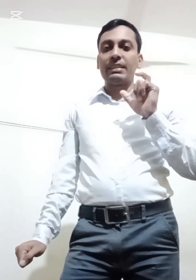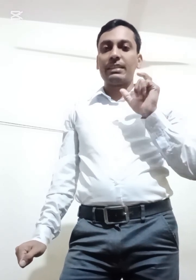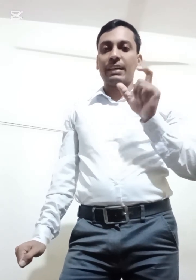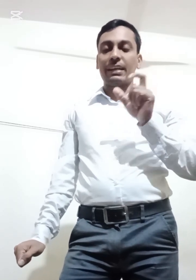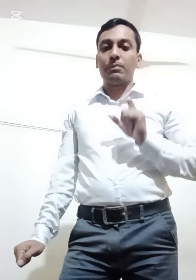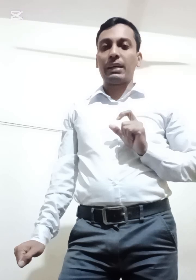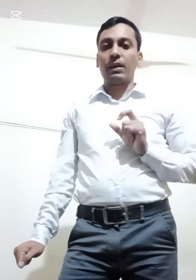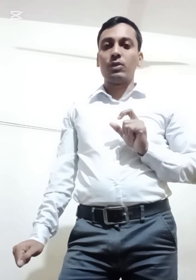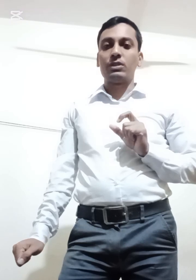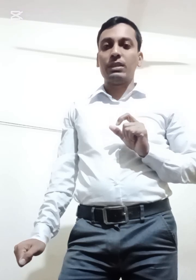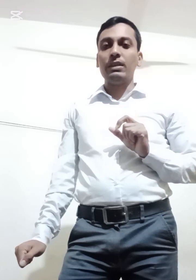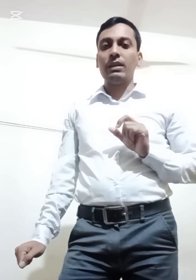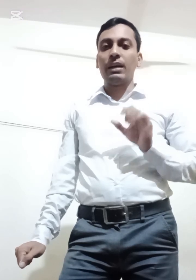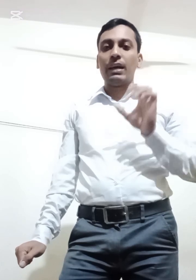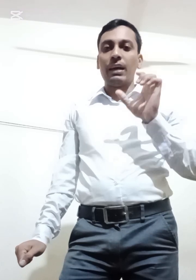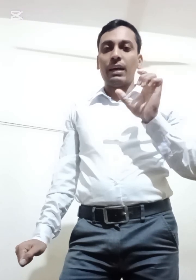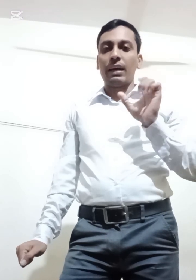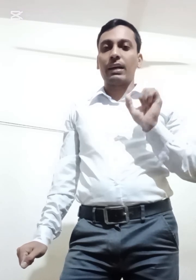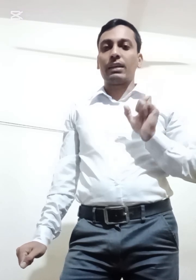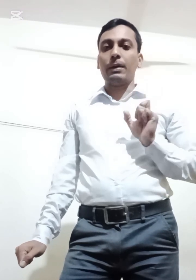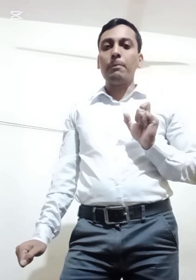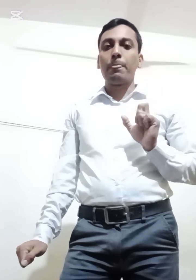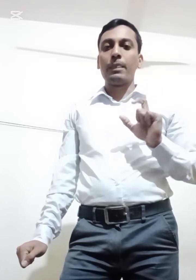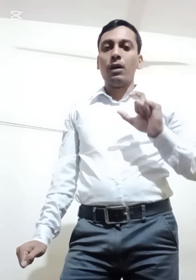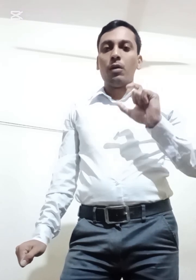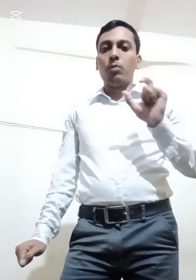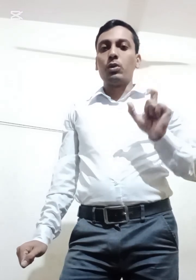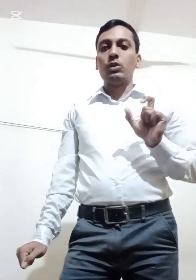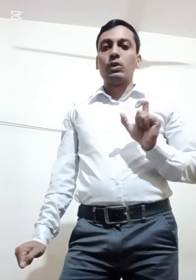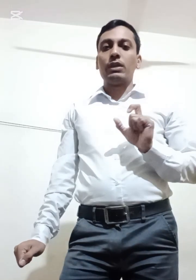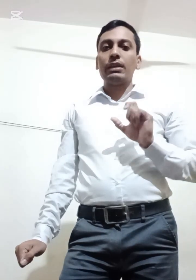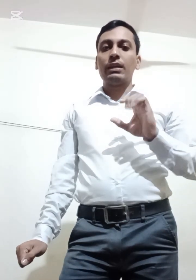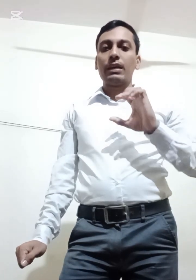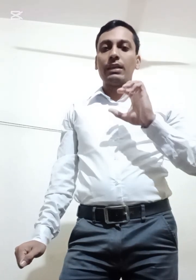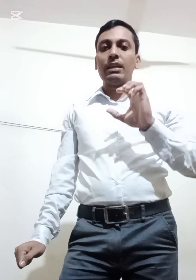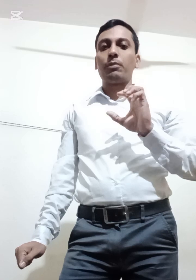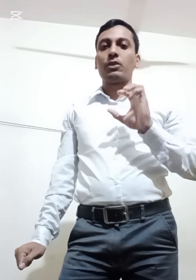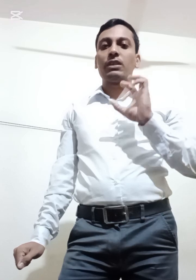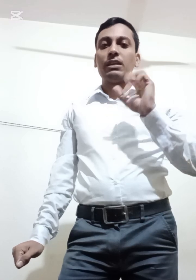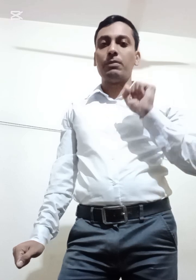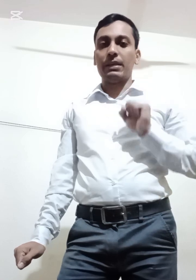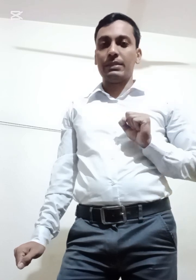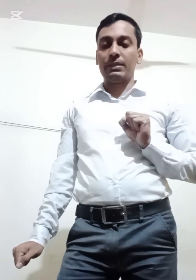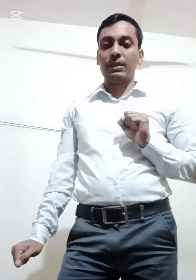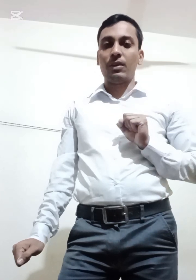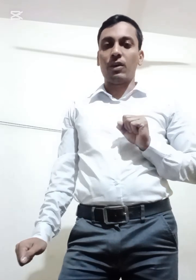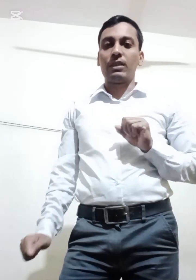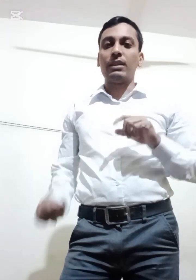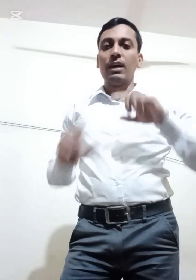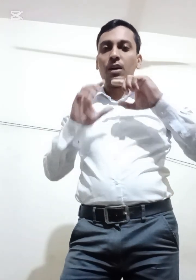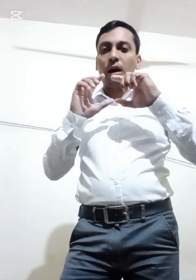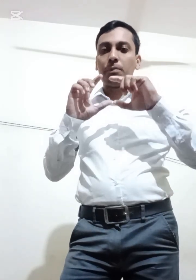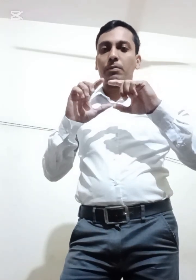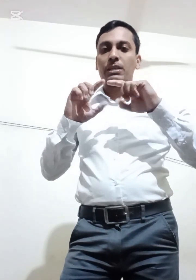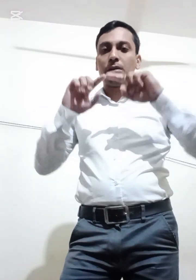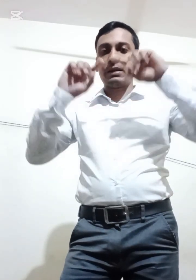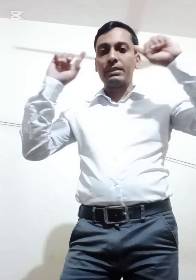মিনিয়েচার সার্কিট ব্রেকার হচ্ছে একটা বৈদ্যুতিক নিরাপত্তা ডিভাইস, অর্থাৎ আপনার বাসা বাড়িতে